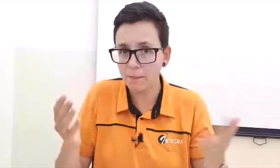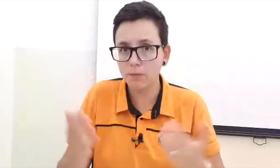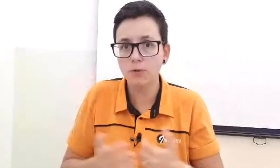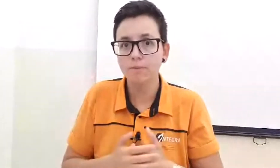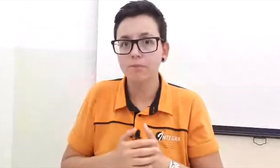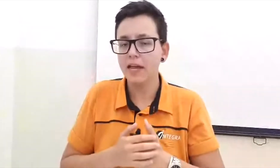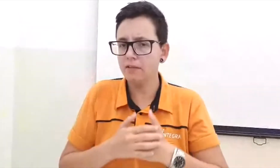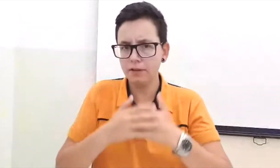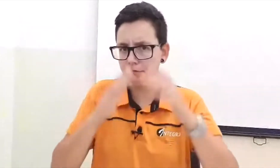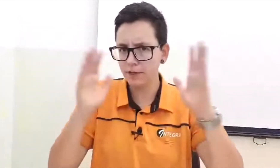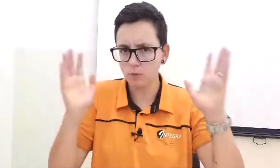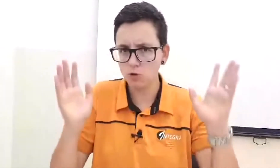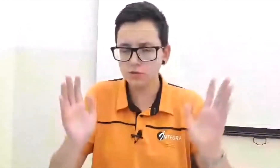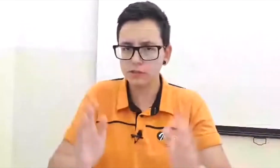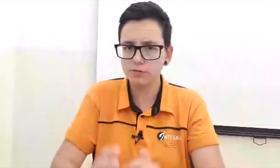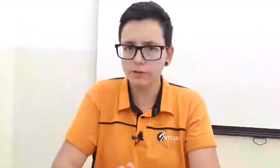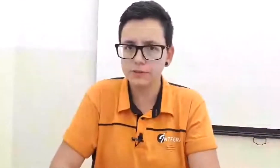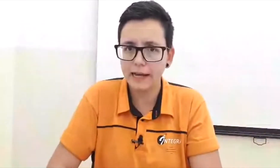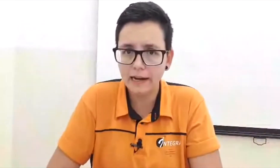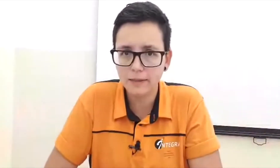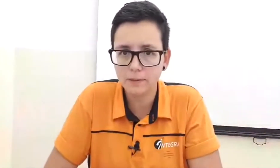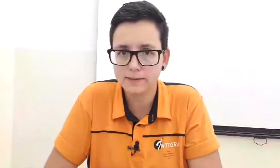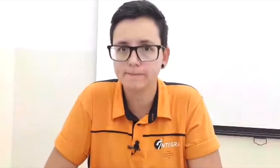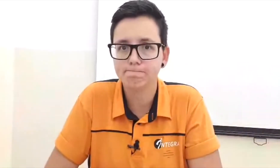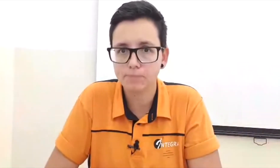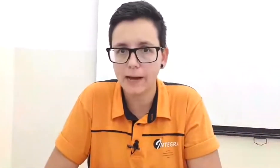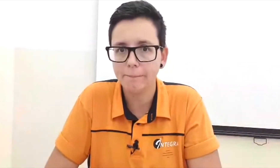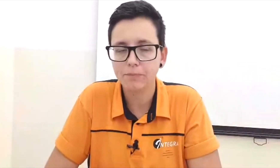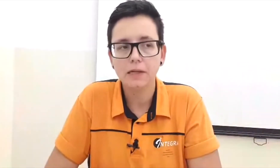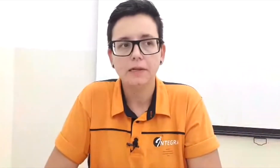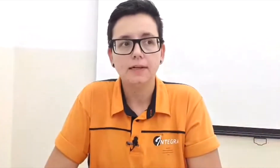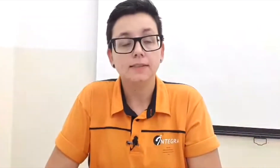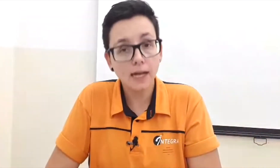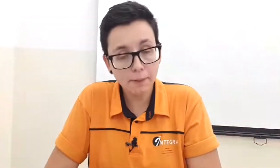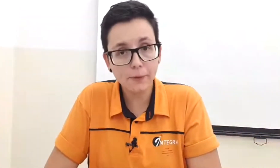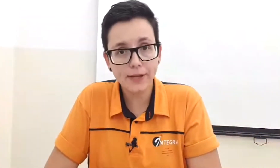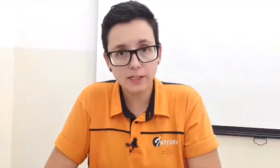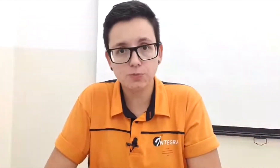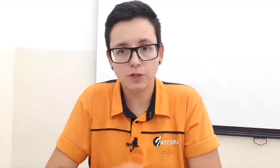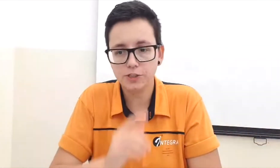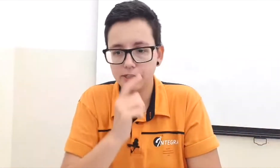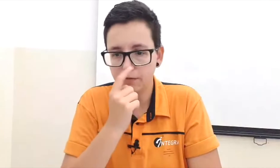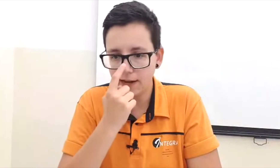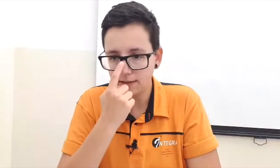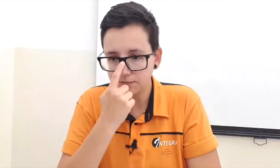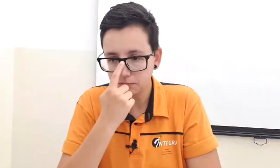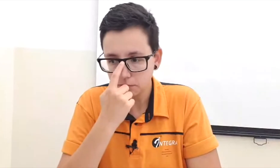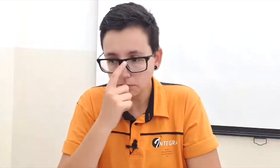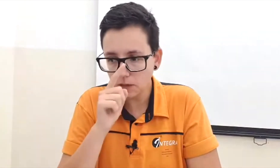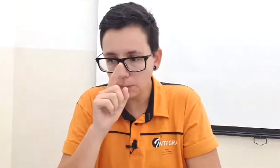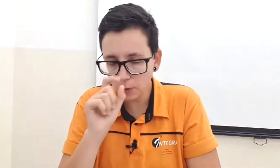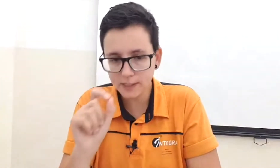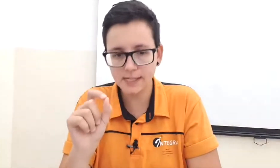bate-papo, enfim, onde você for usar a Libras, tá? Sabe por que isso pode te travar? Por